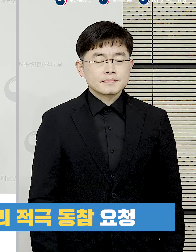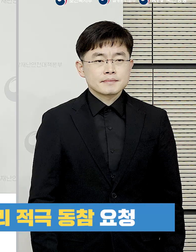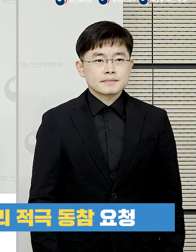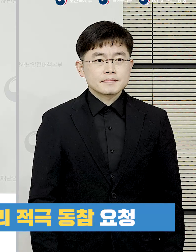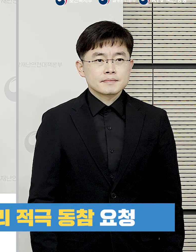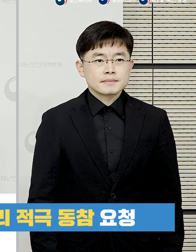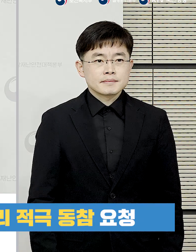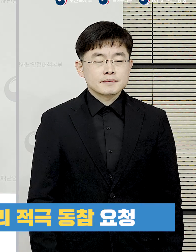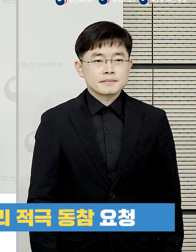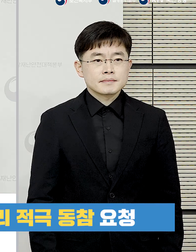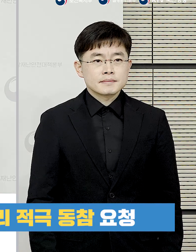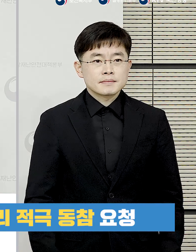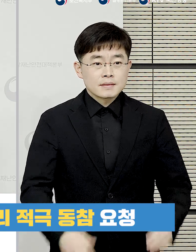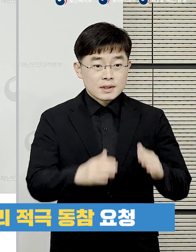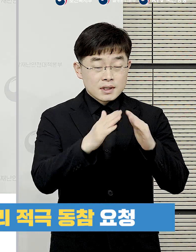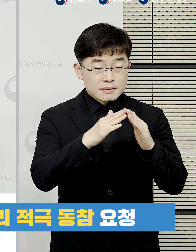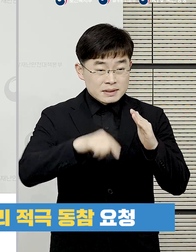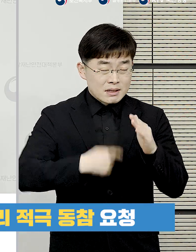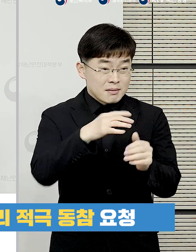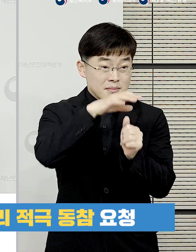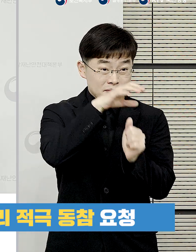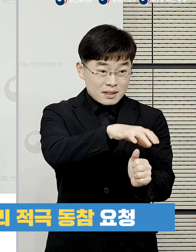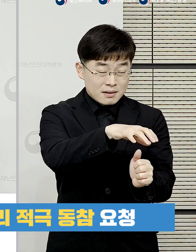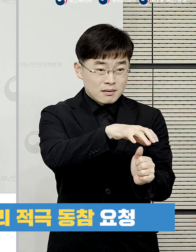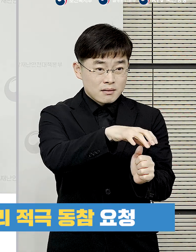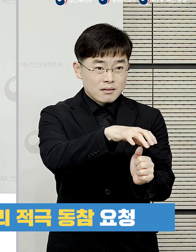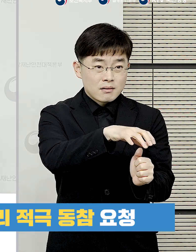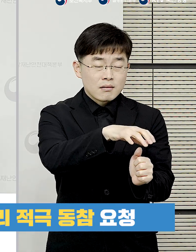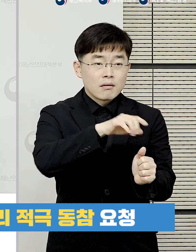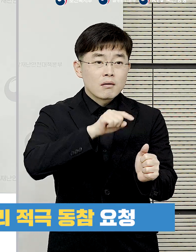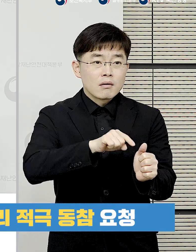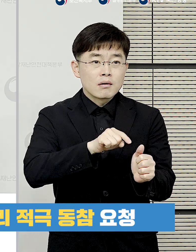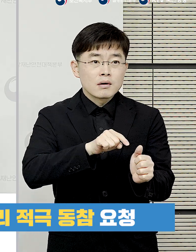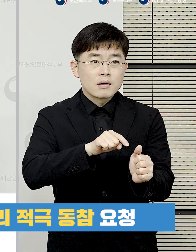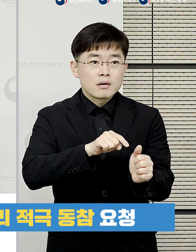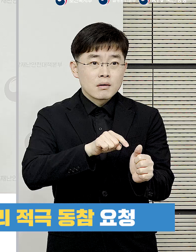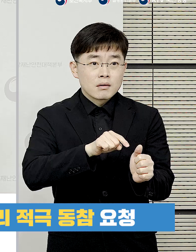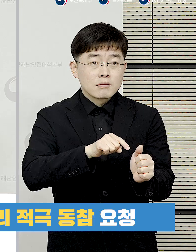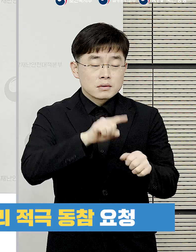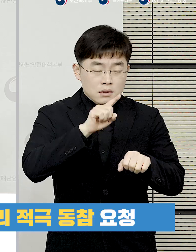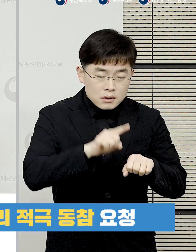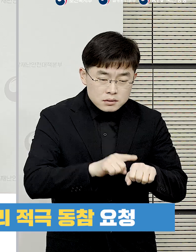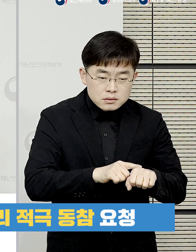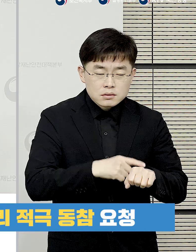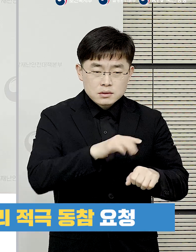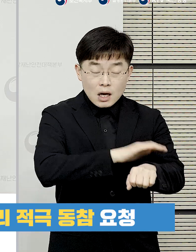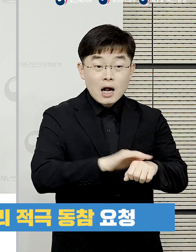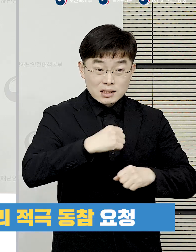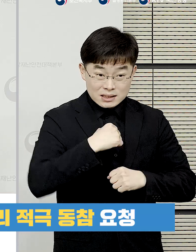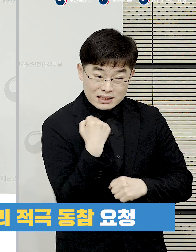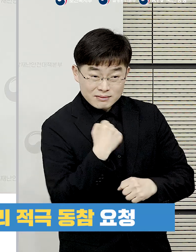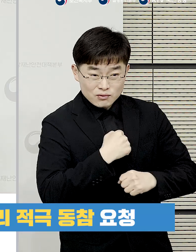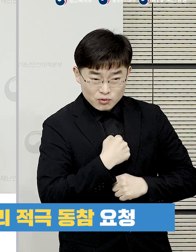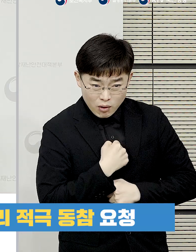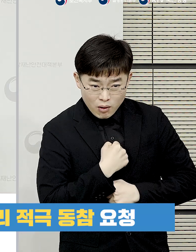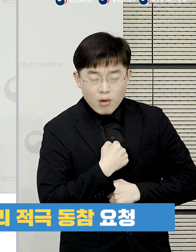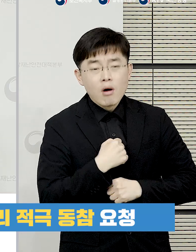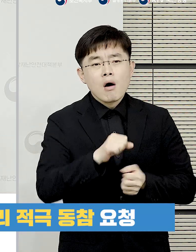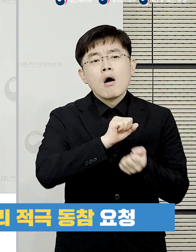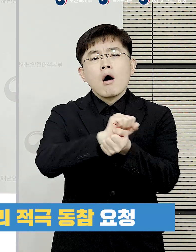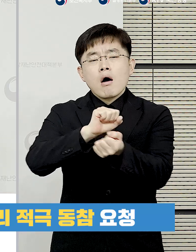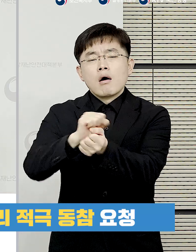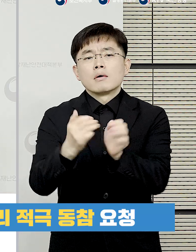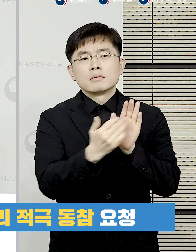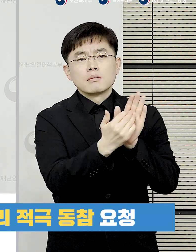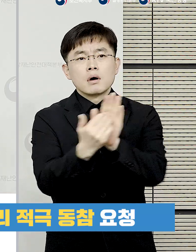이러한 자가격리가 또 하나의 중요한 감염병 코로나19를 확산을 저지하는